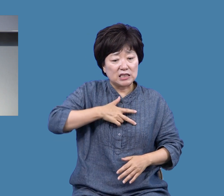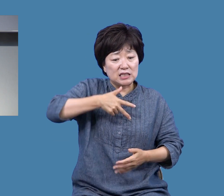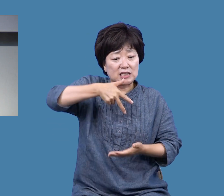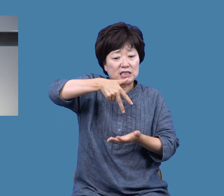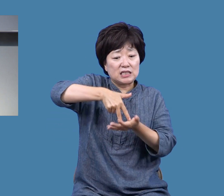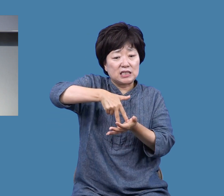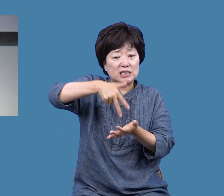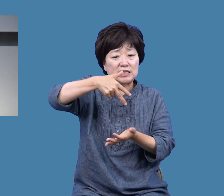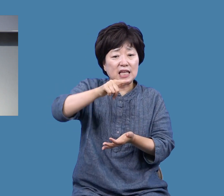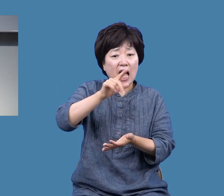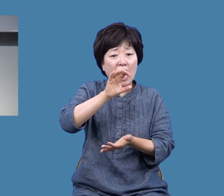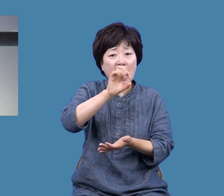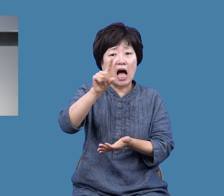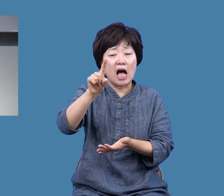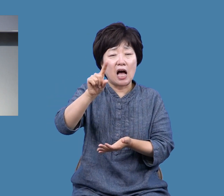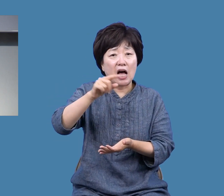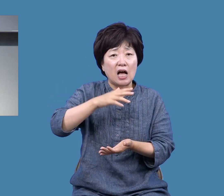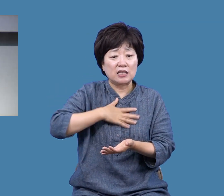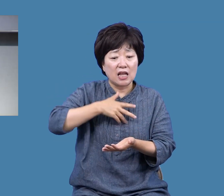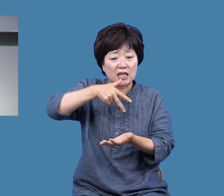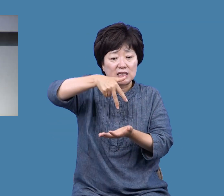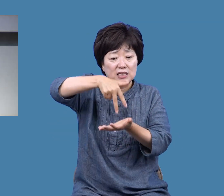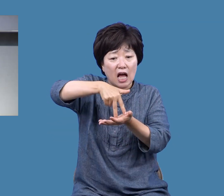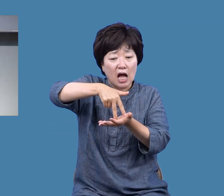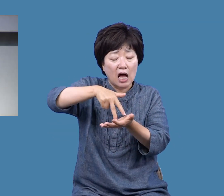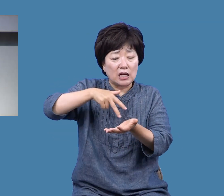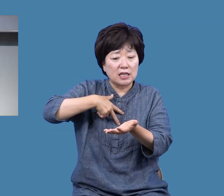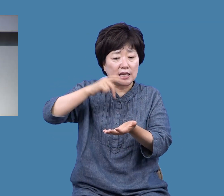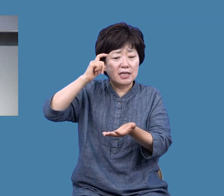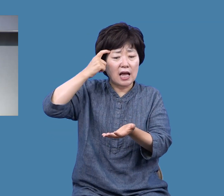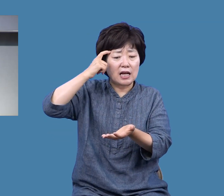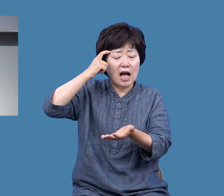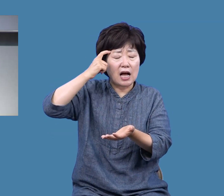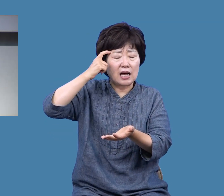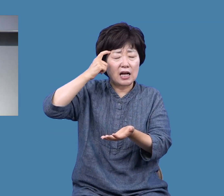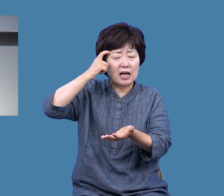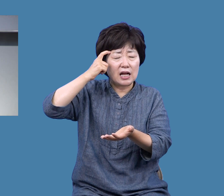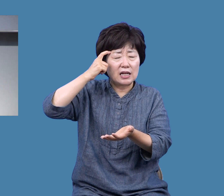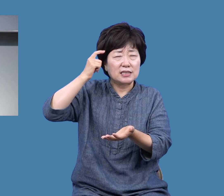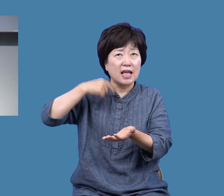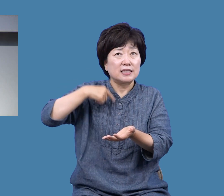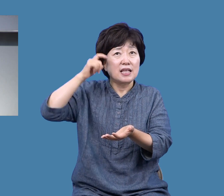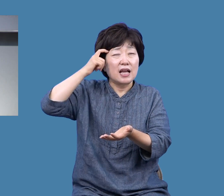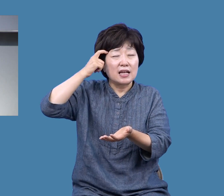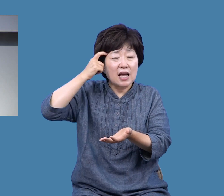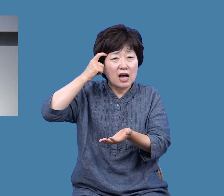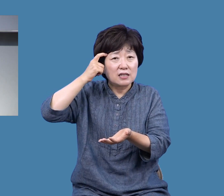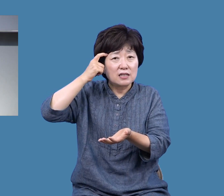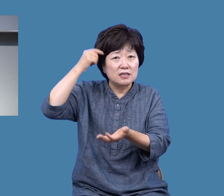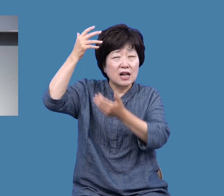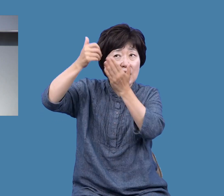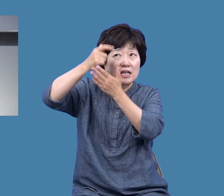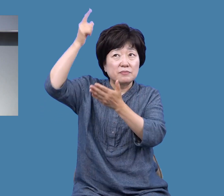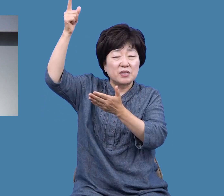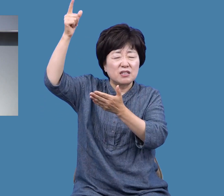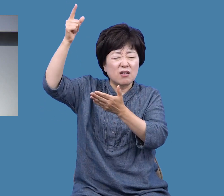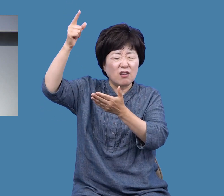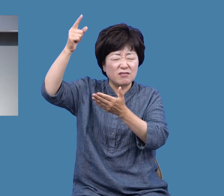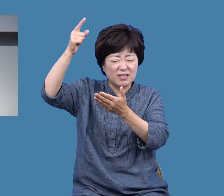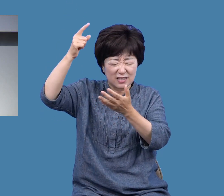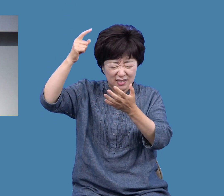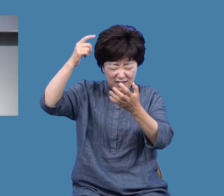우리의 아이덴티티는 어떻게 되는 거예요? 우리의 생각을, 우리 혼이 있죠. 우리의 생각을 하나님께서